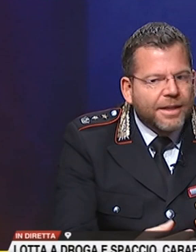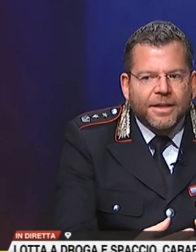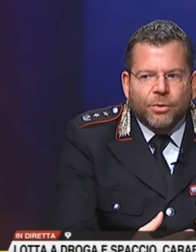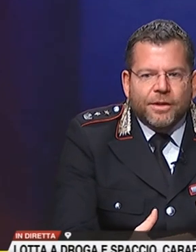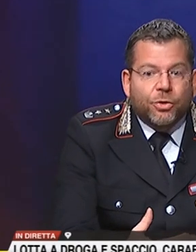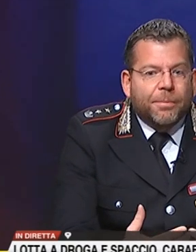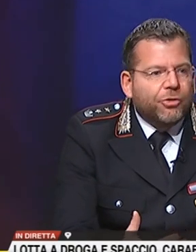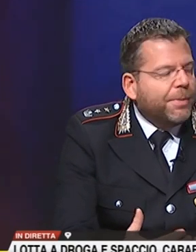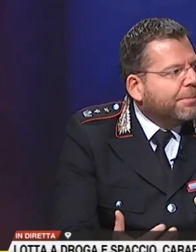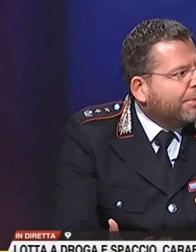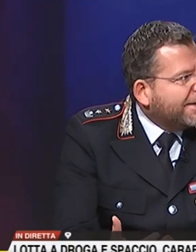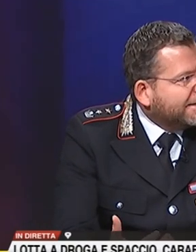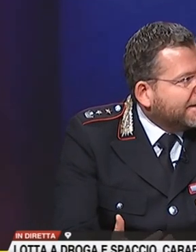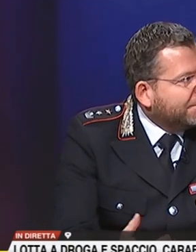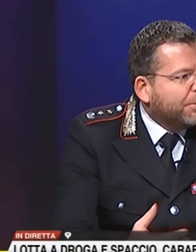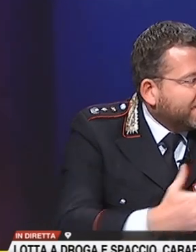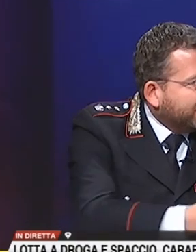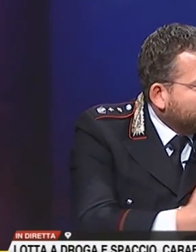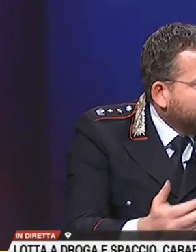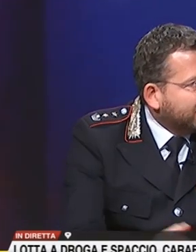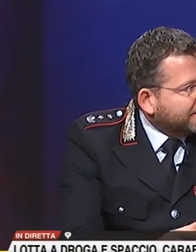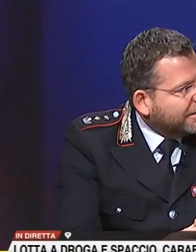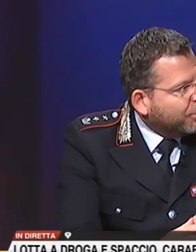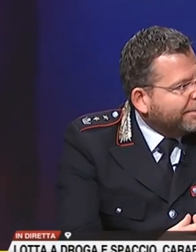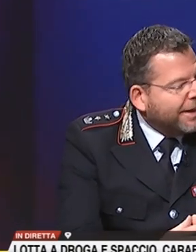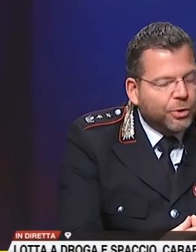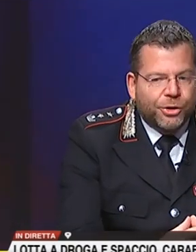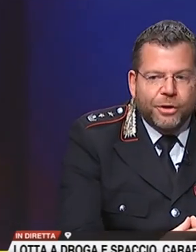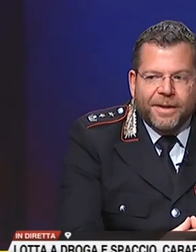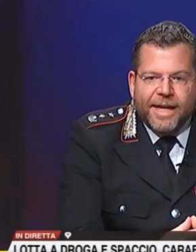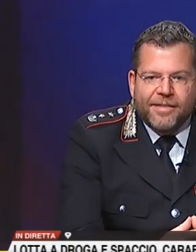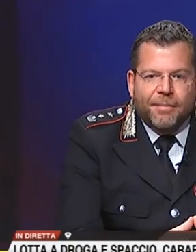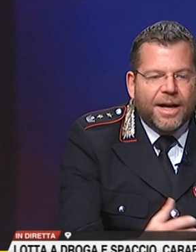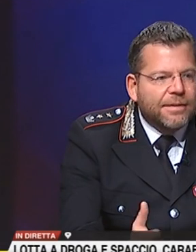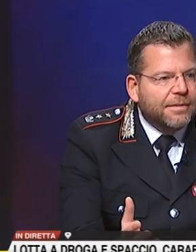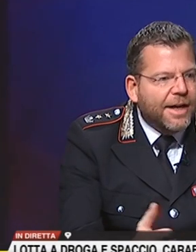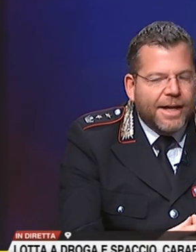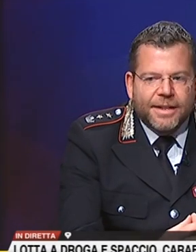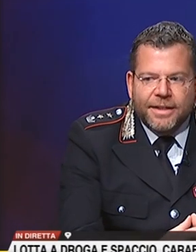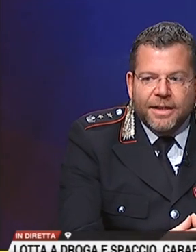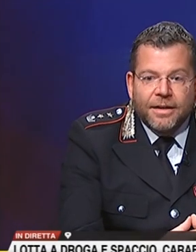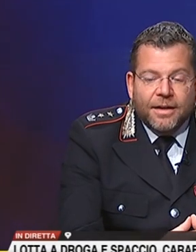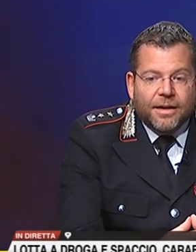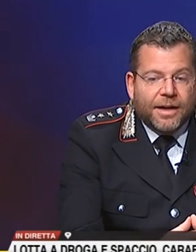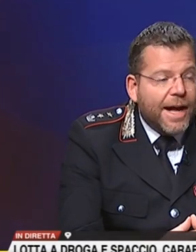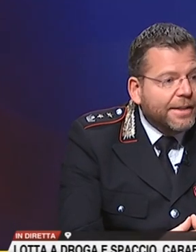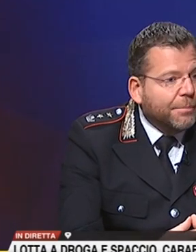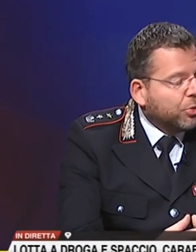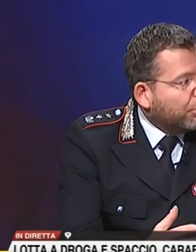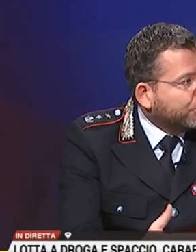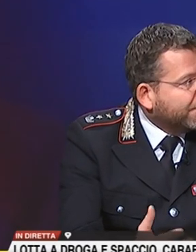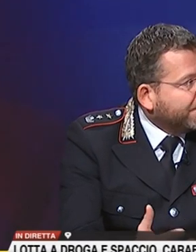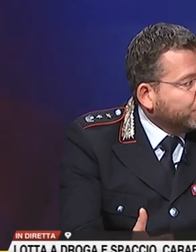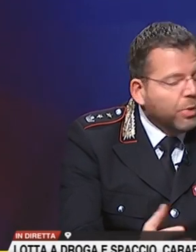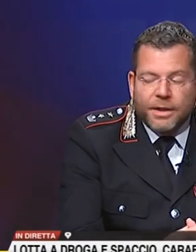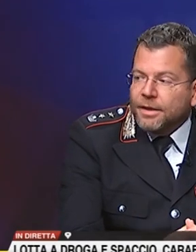veramente quelle che sono le principali problematiche. Poi parleremo del certo problema della tossicodipendenza, ma anche altri reati che